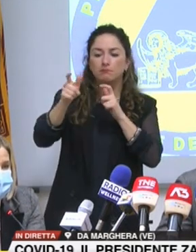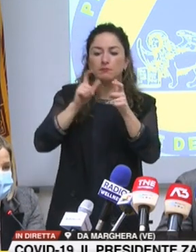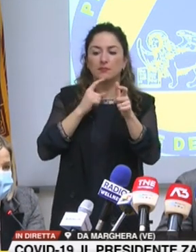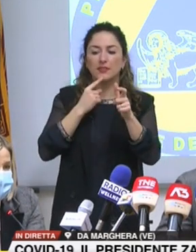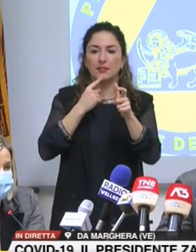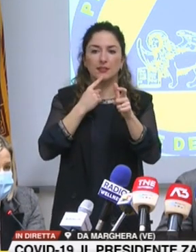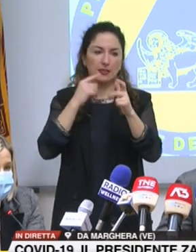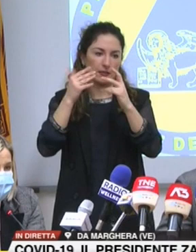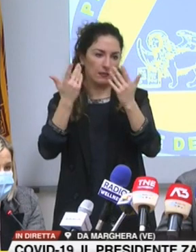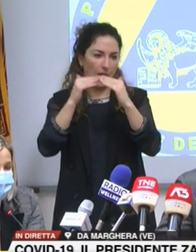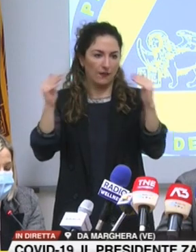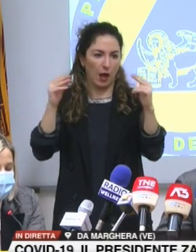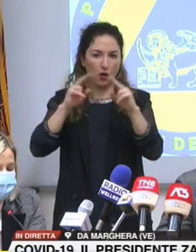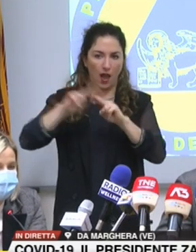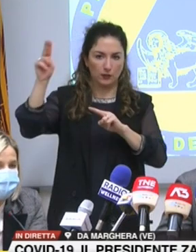il livello nazionale.